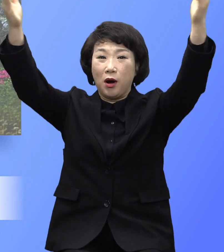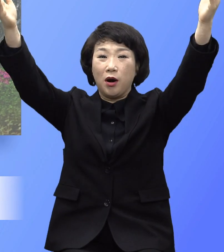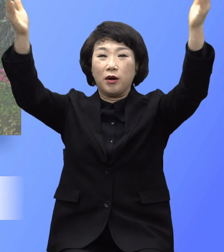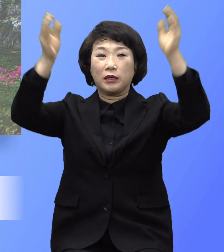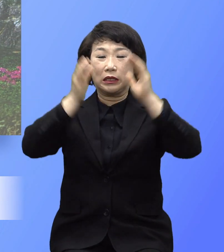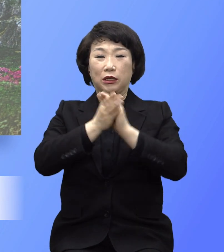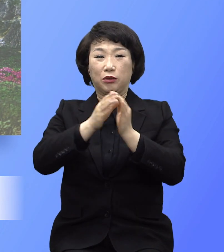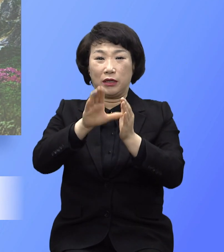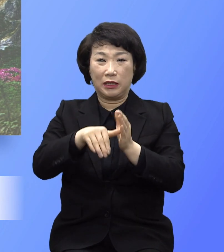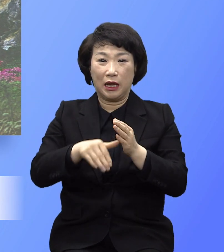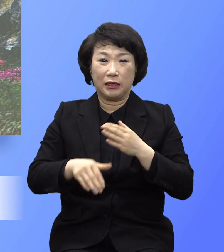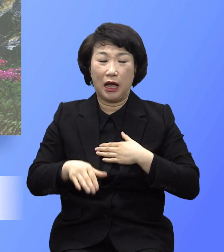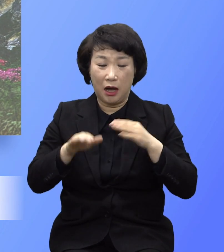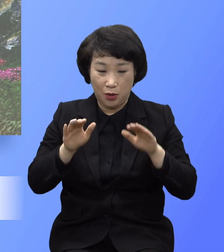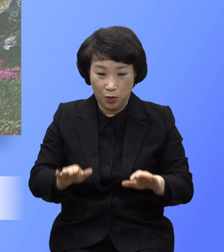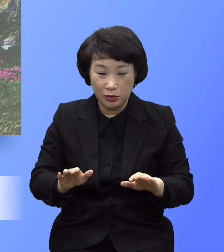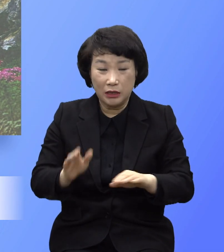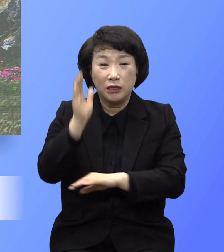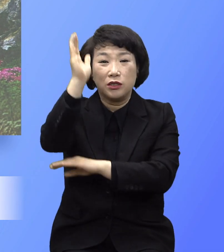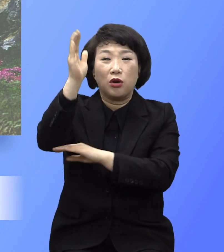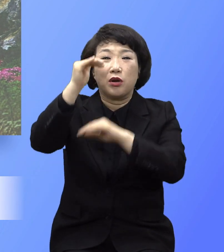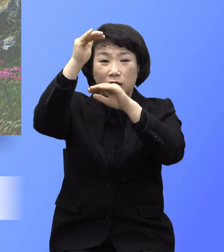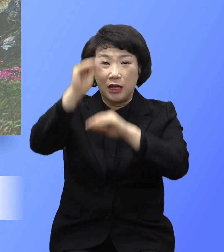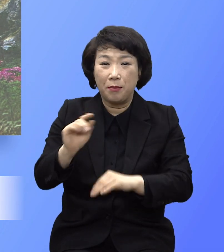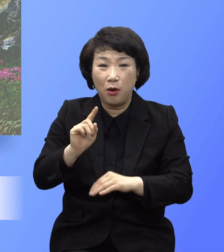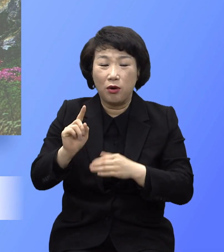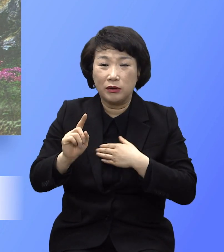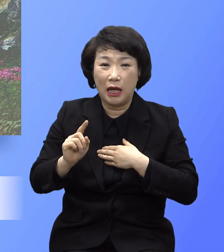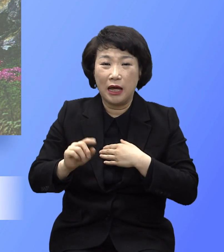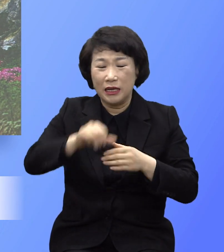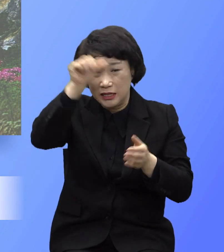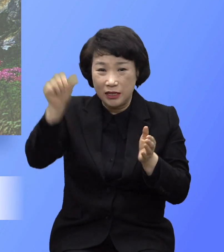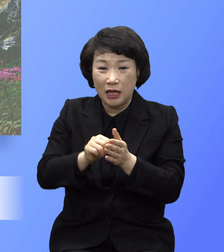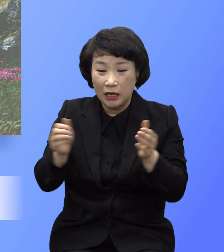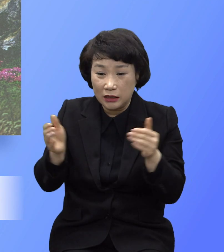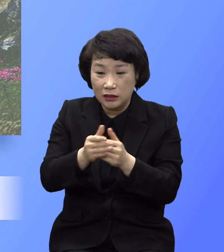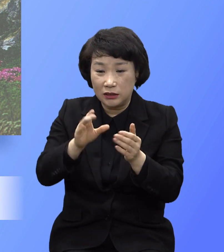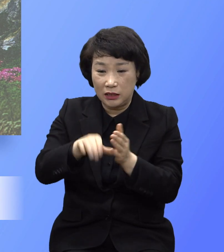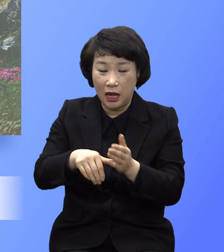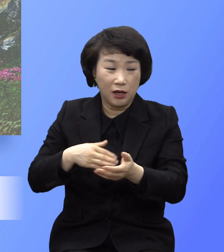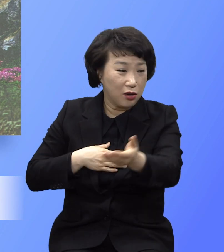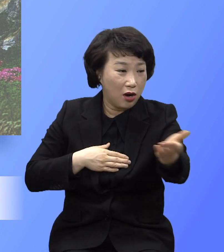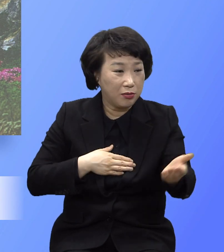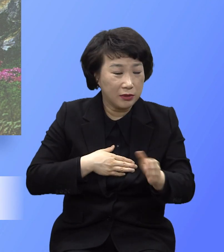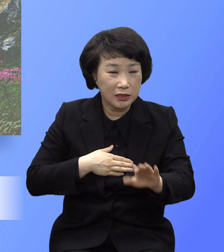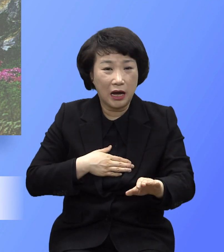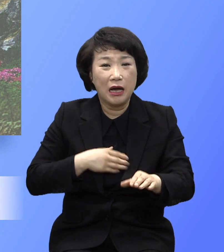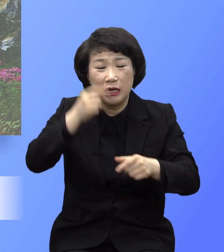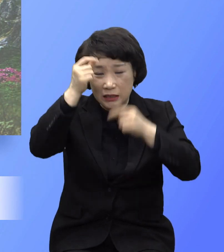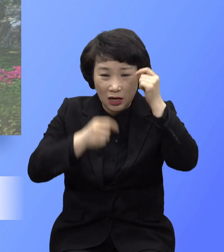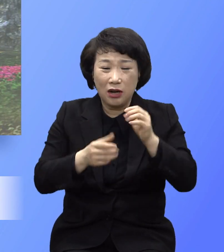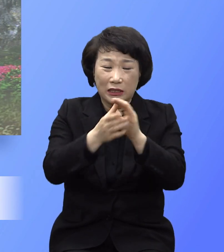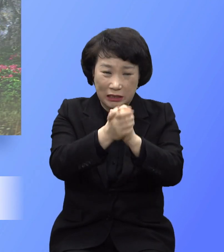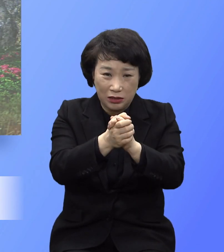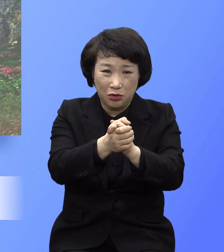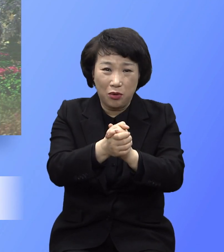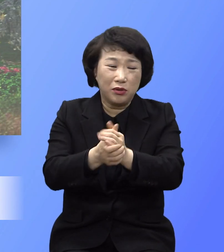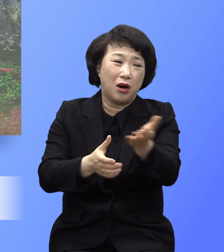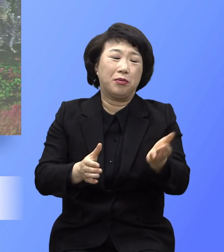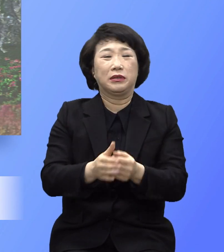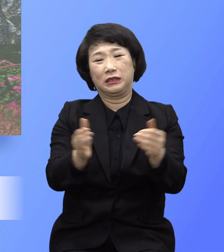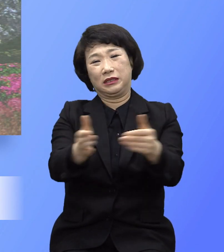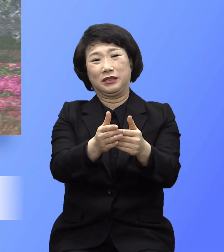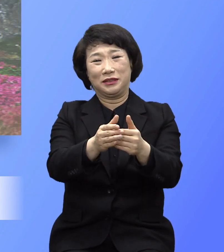들고 내가 오늘의 설교가 내 설교의 오늘이 마감이라면 여러분에게 통성기도 시키는 것도 마감일